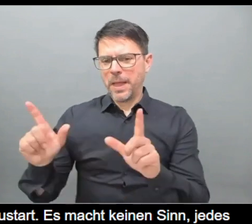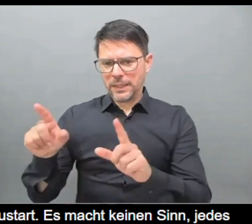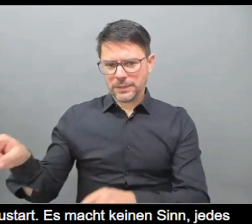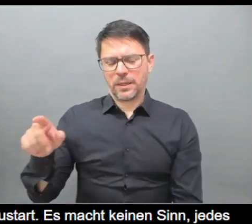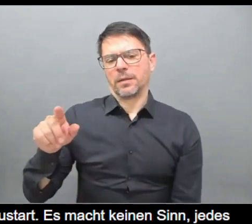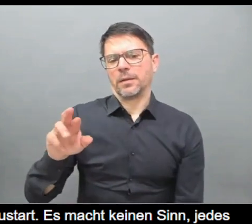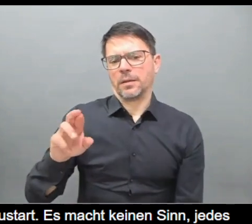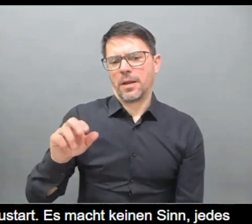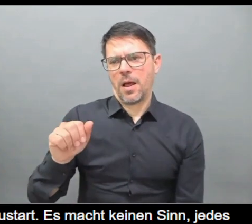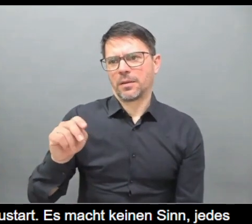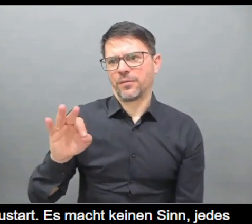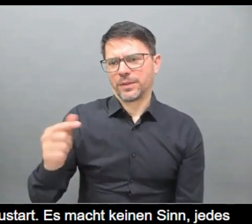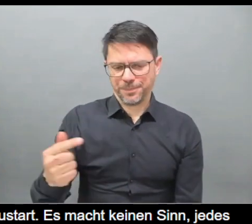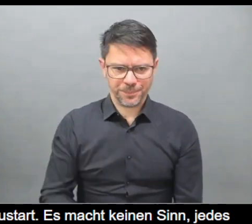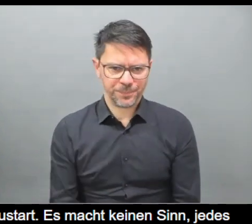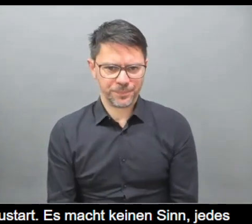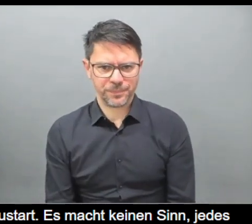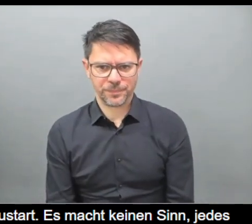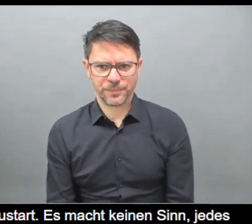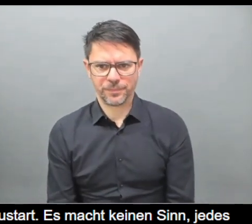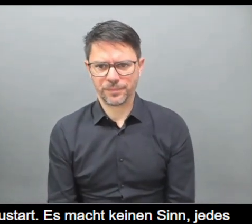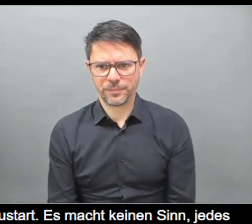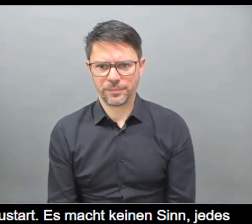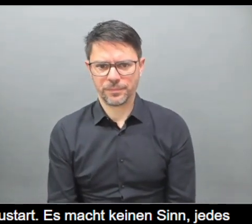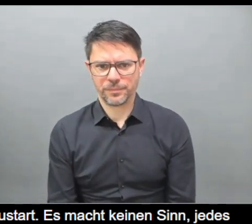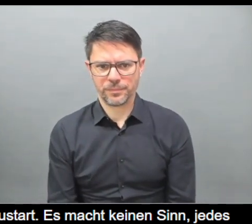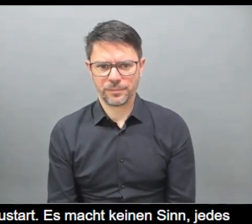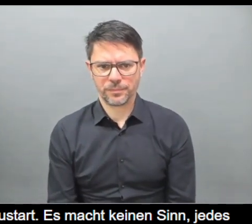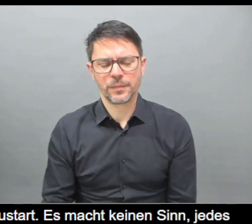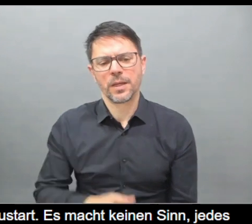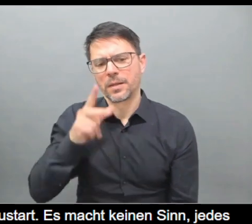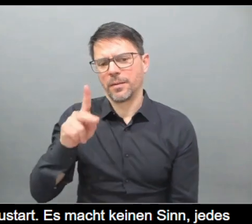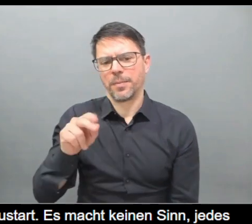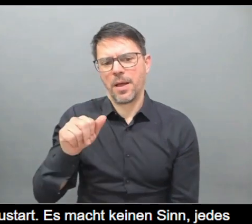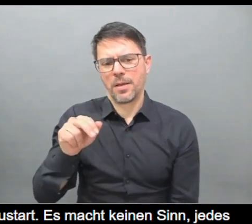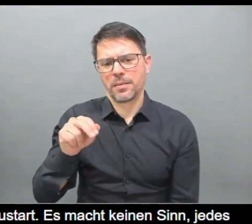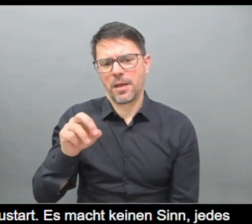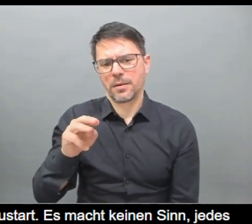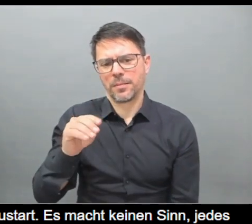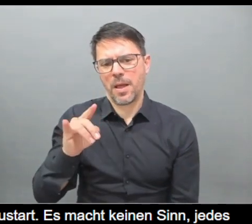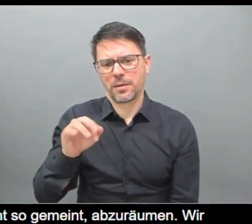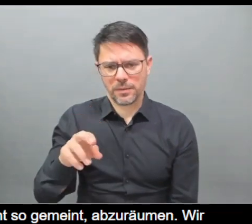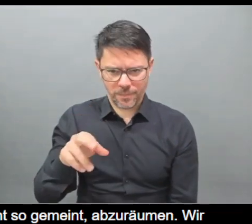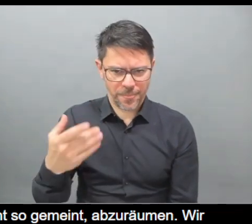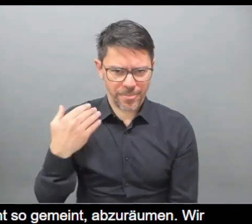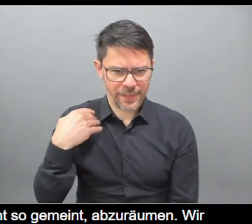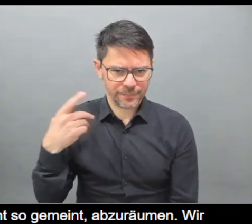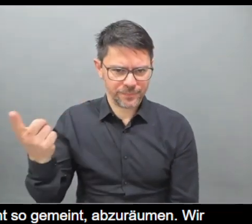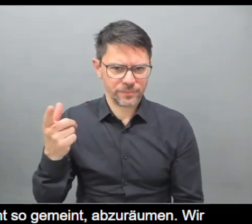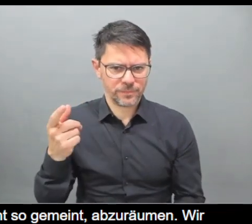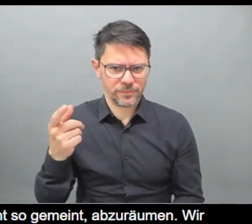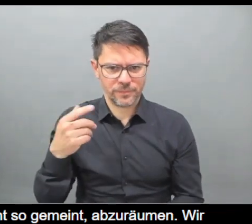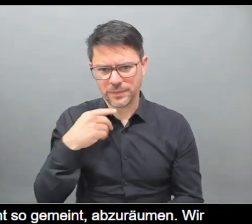Station geschlossen worden? Und Herr Herrmann, aus bayerischer Sicht auf die Sicherheitskonferenz hingesehen,